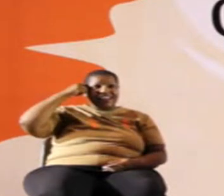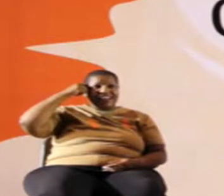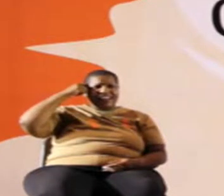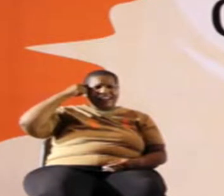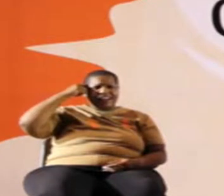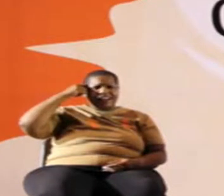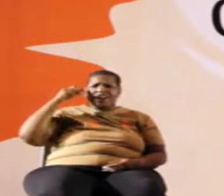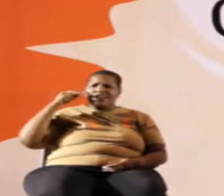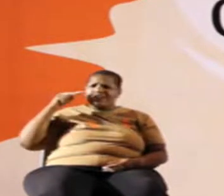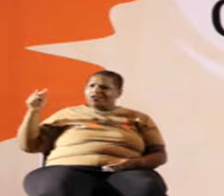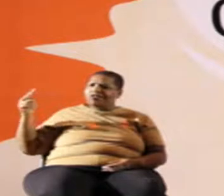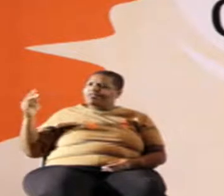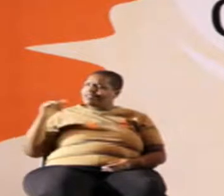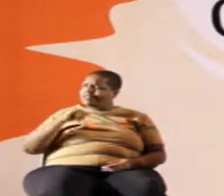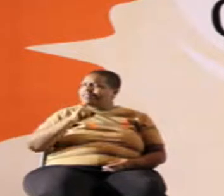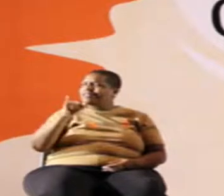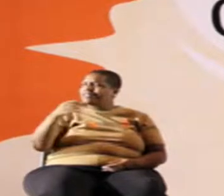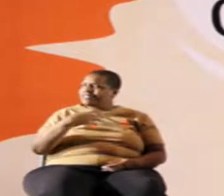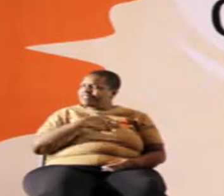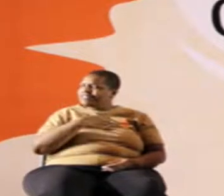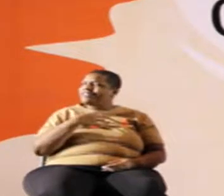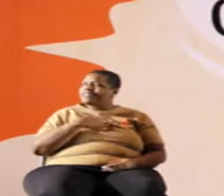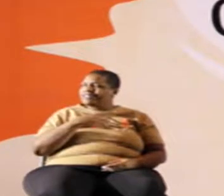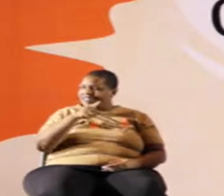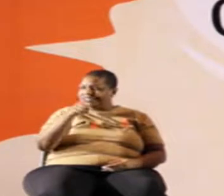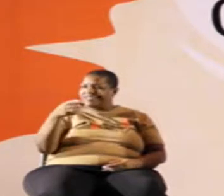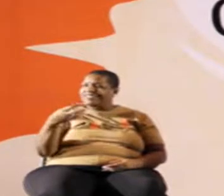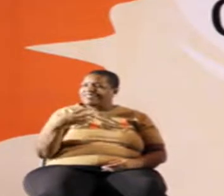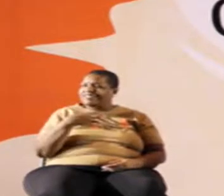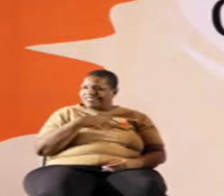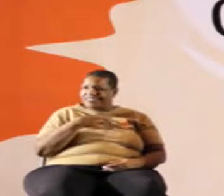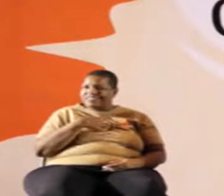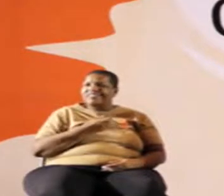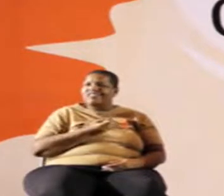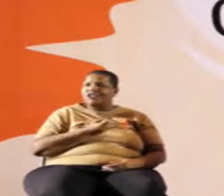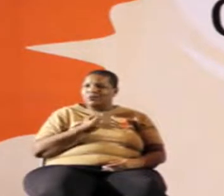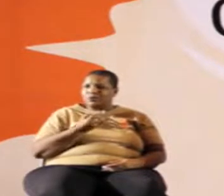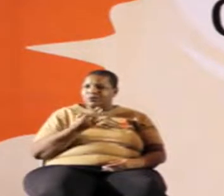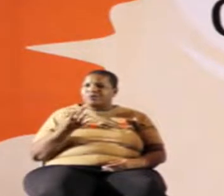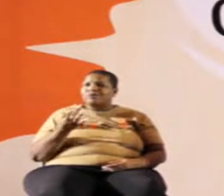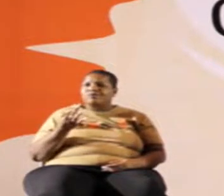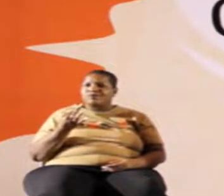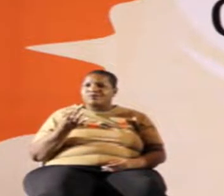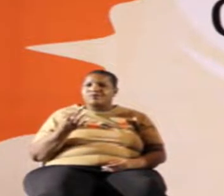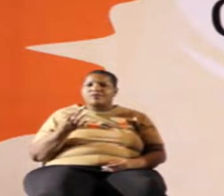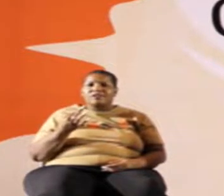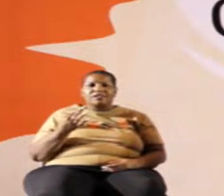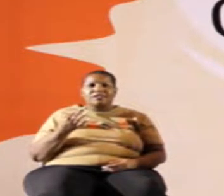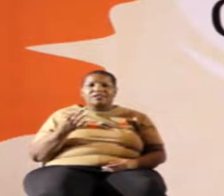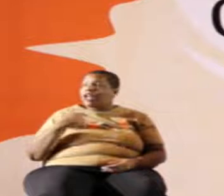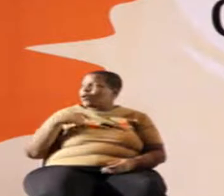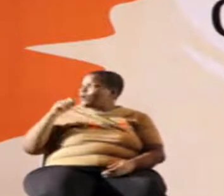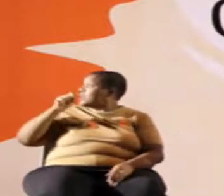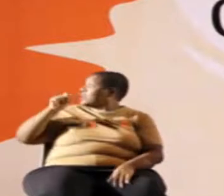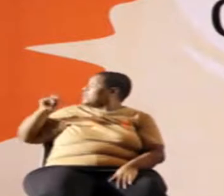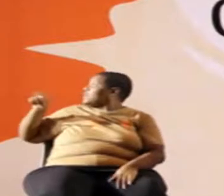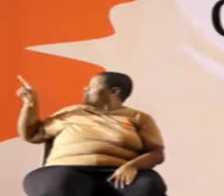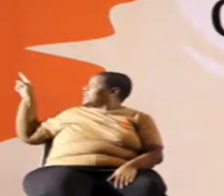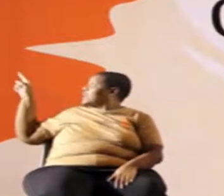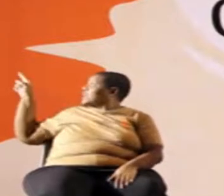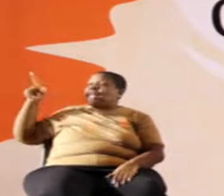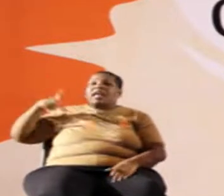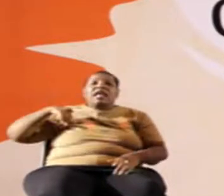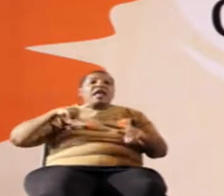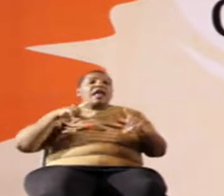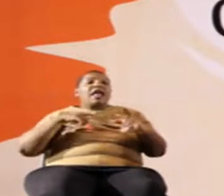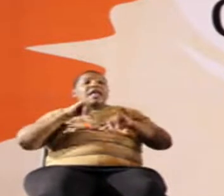Já te disse muita coisa, né? Já te disse muita coisa. É uma, né? Eu até escrevi na apresentação ali,